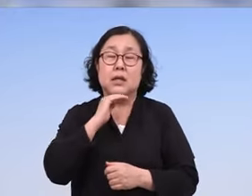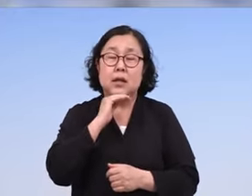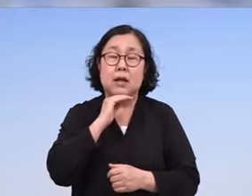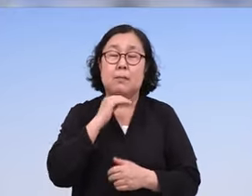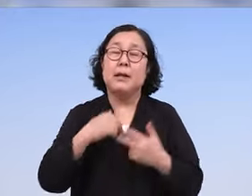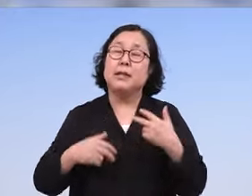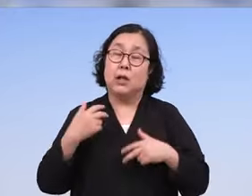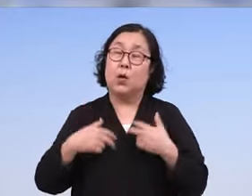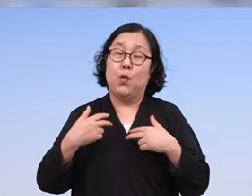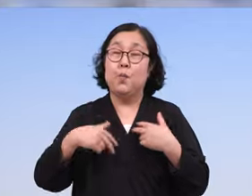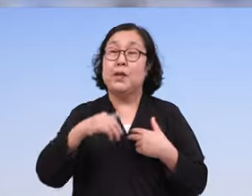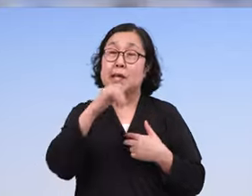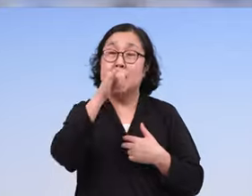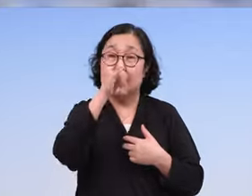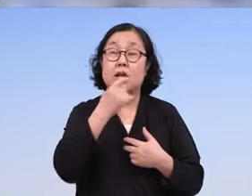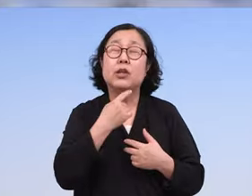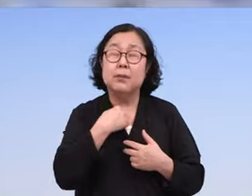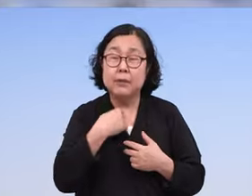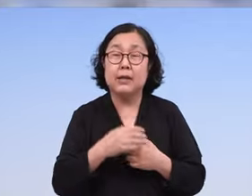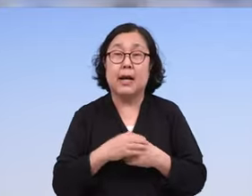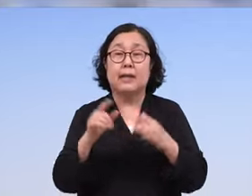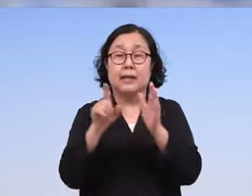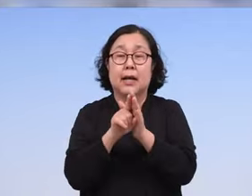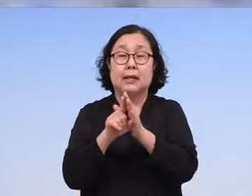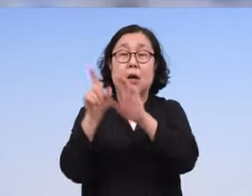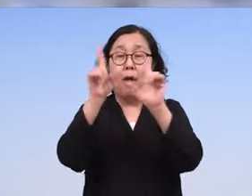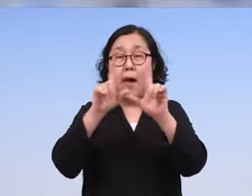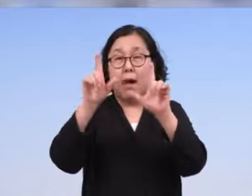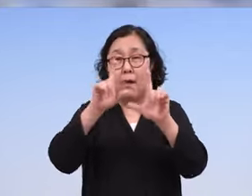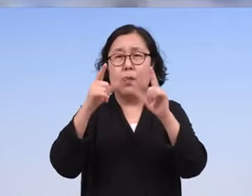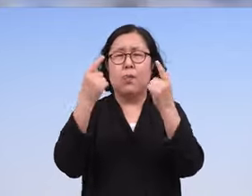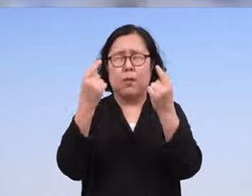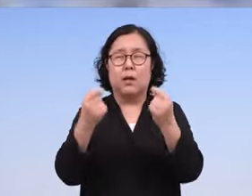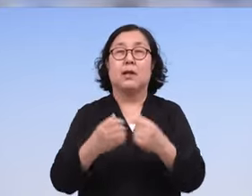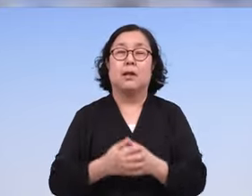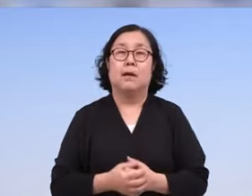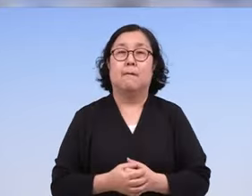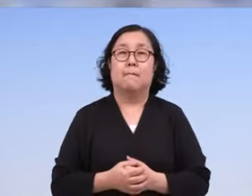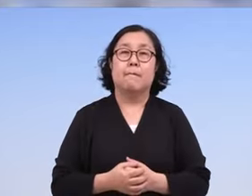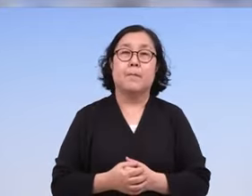이 기다림의 즐거움 이런 거거든요. 신앙생활도 마찬가지입니다.